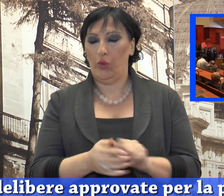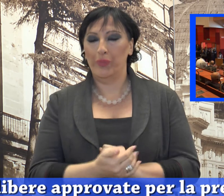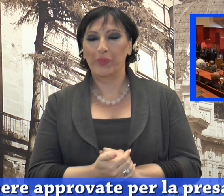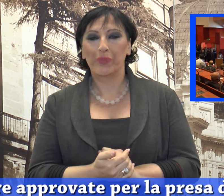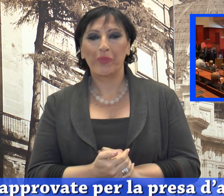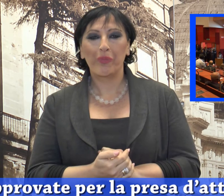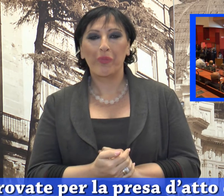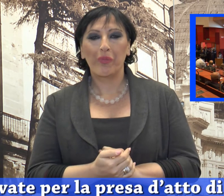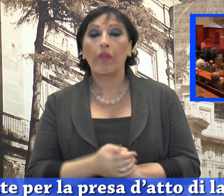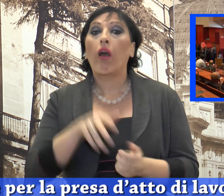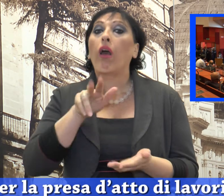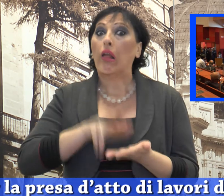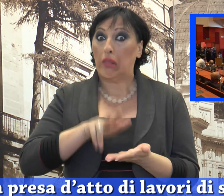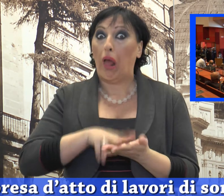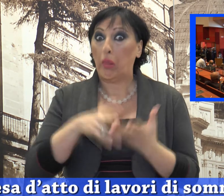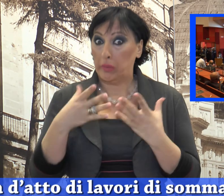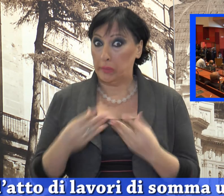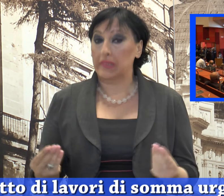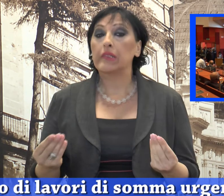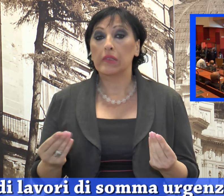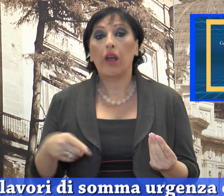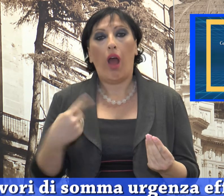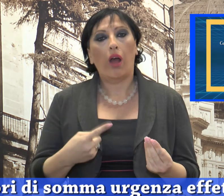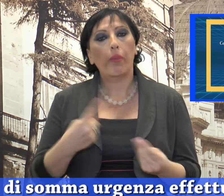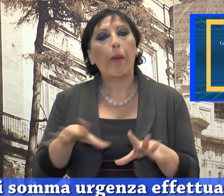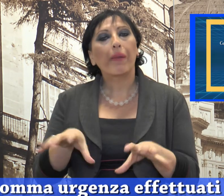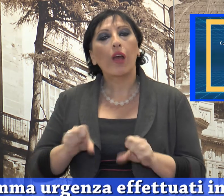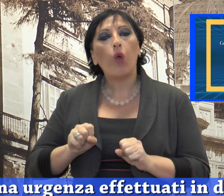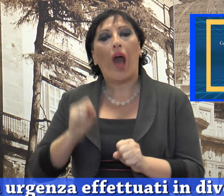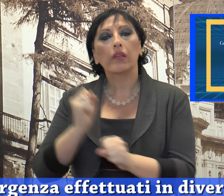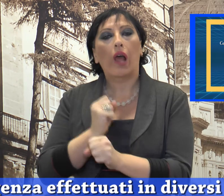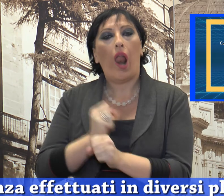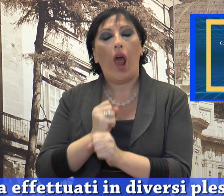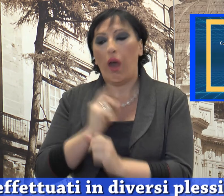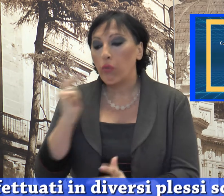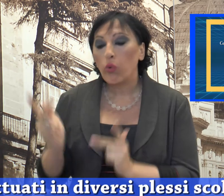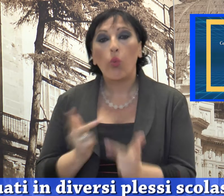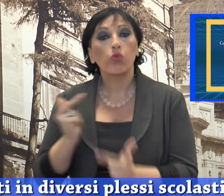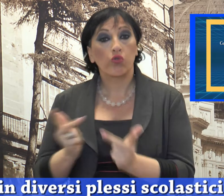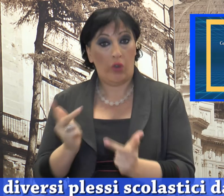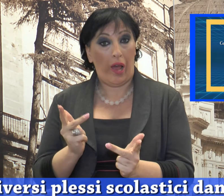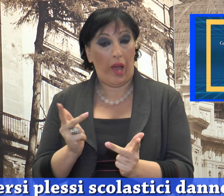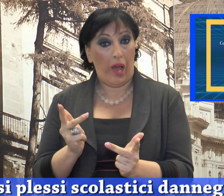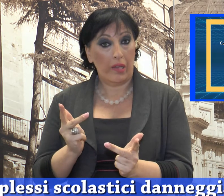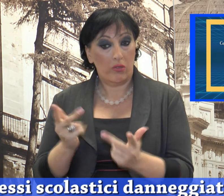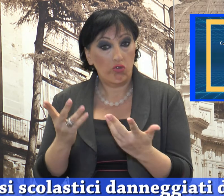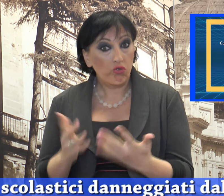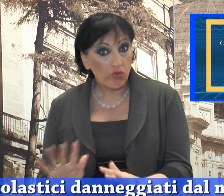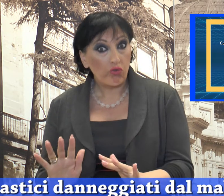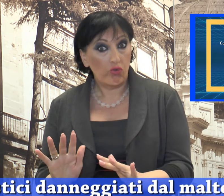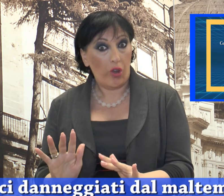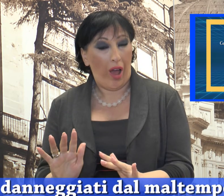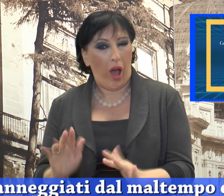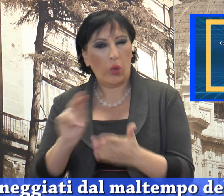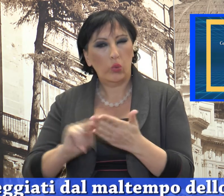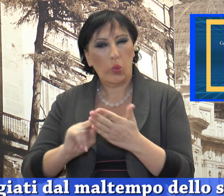Molte anche le delibere approvate per la presa d'atto di lavori di somma urgenza, effettuati in diversi